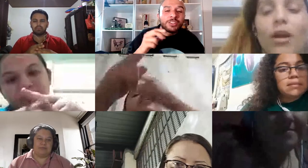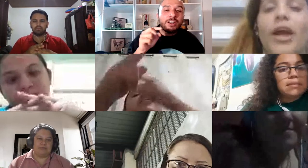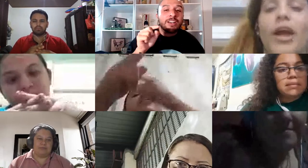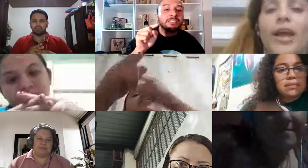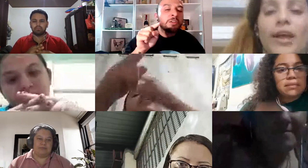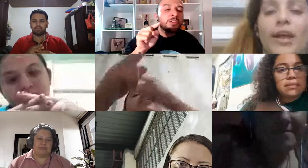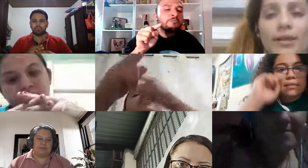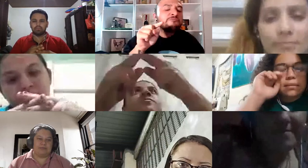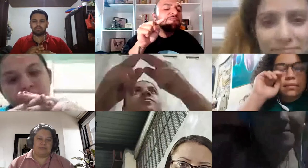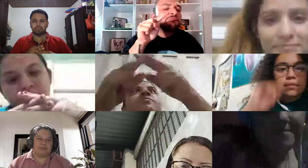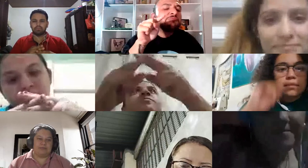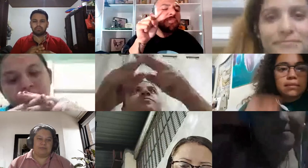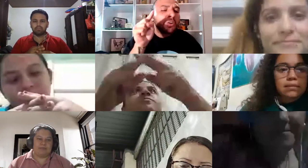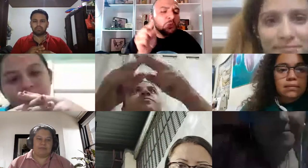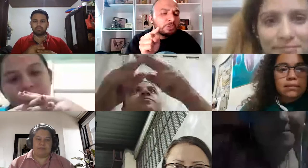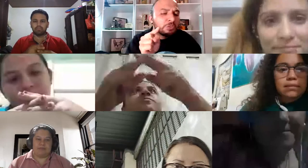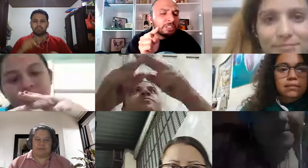Otra vez.